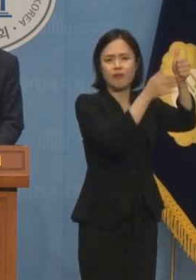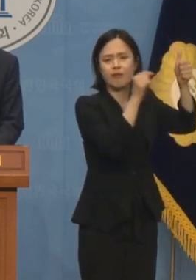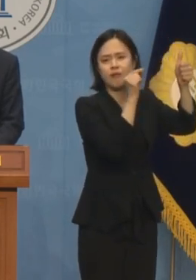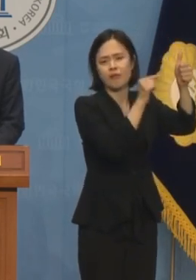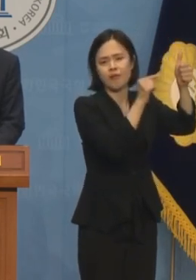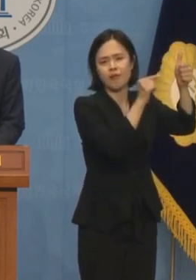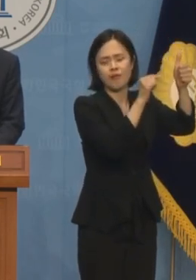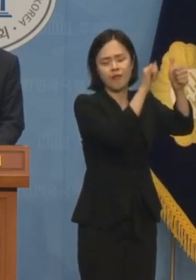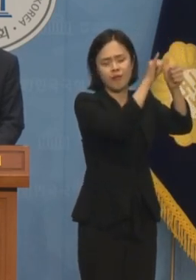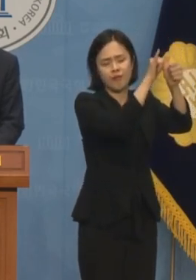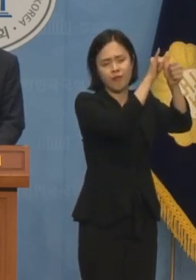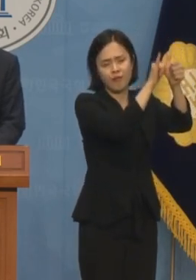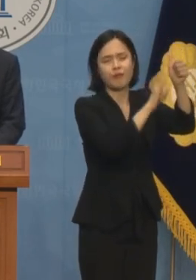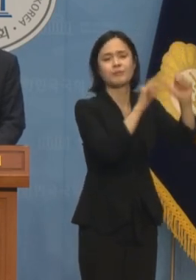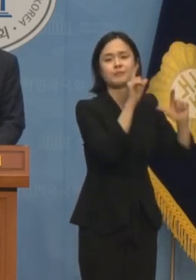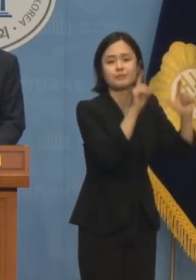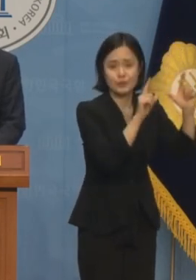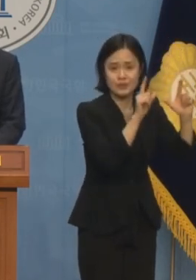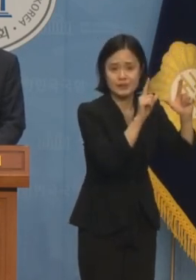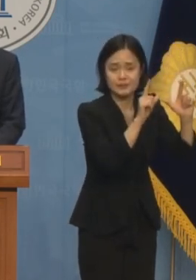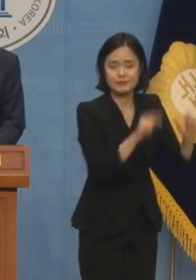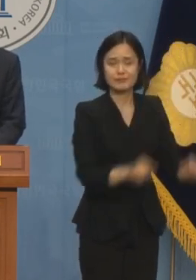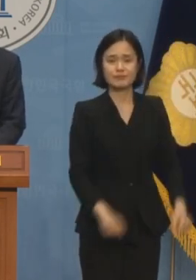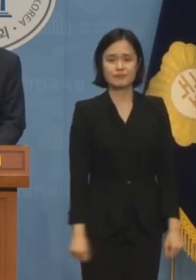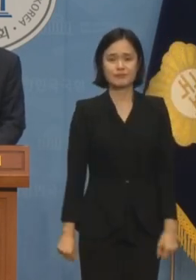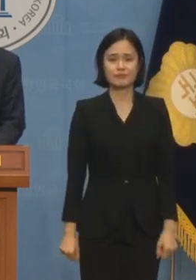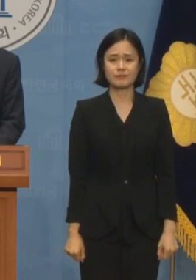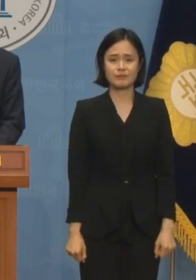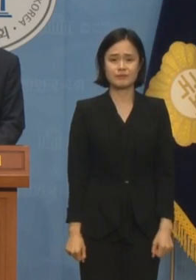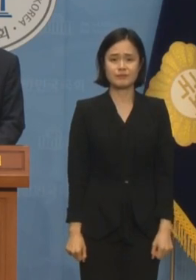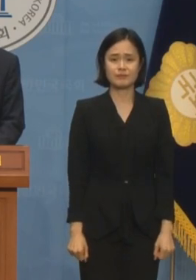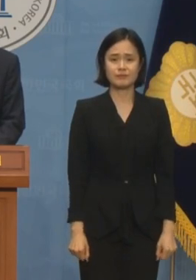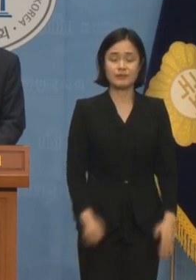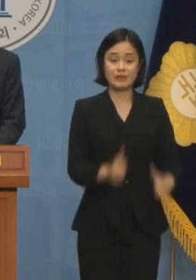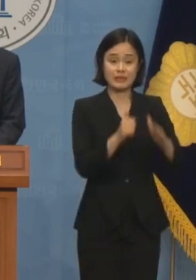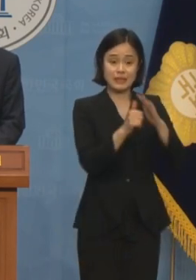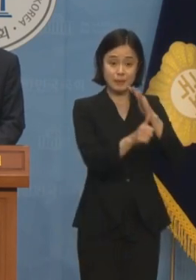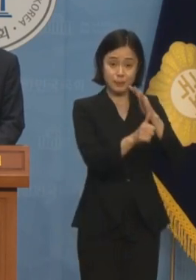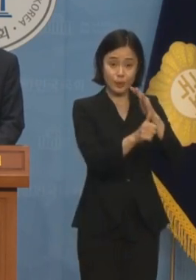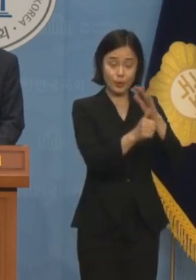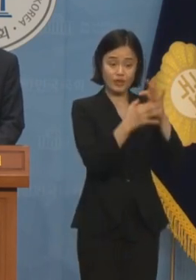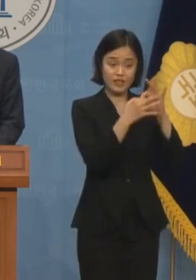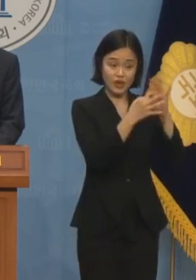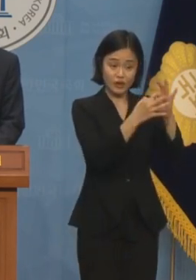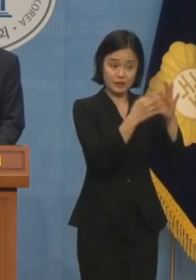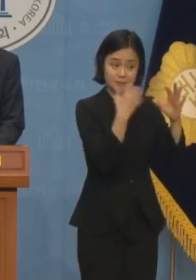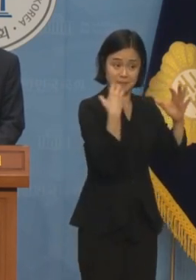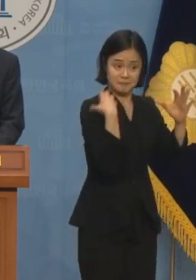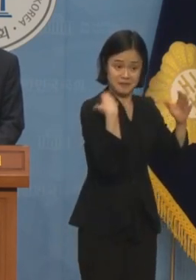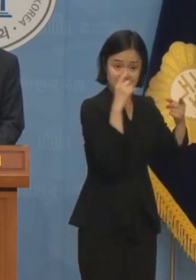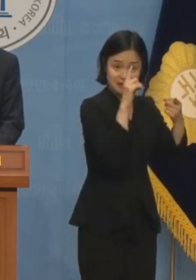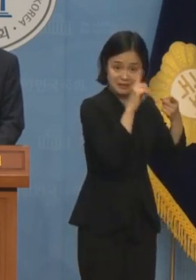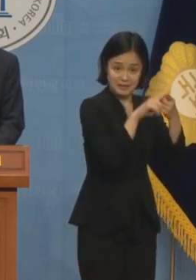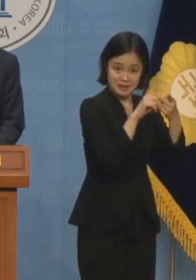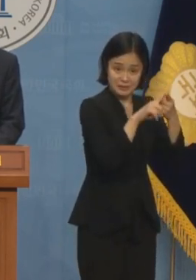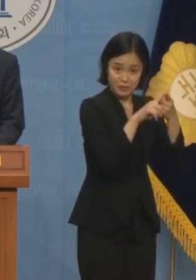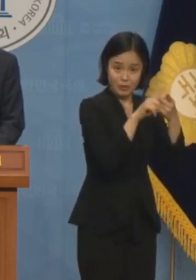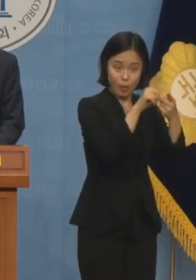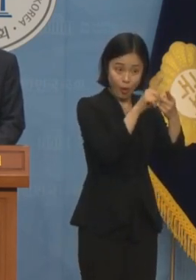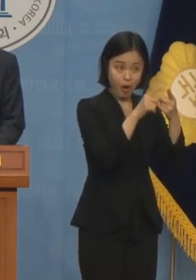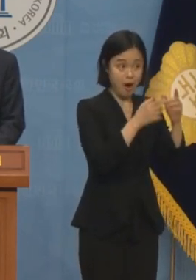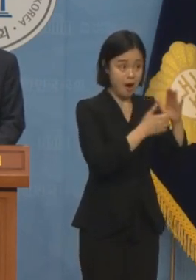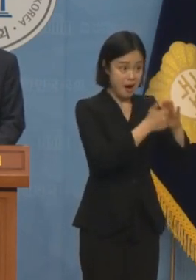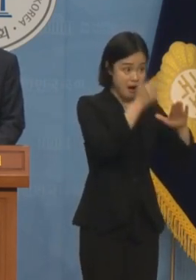대표 연임 문제에 대한 장애물이 치워졌으니 굳이 시간과 돈을 낭비해가며 전당대회를 열